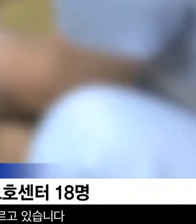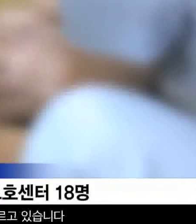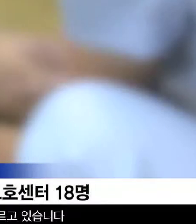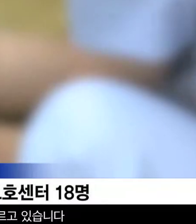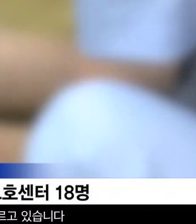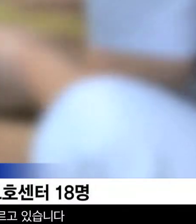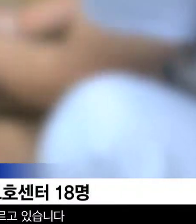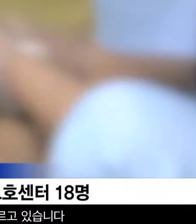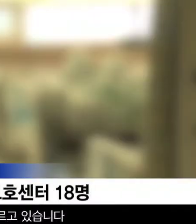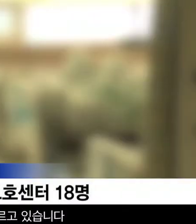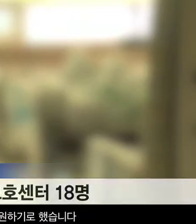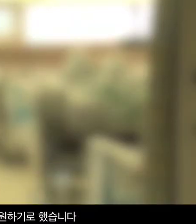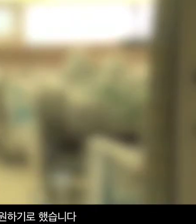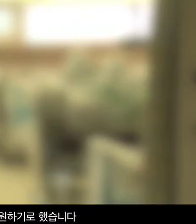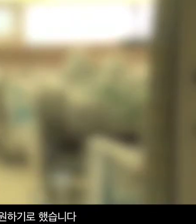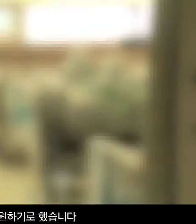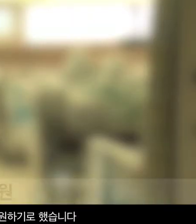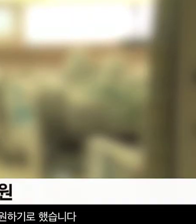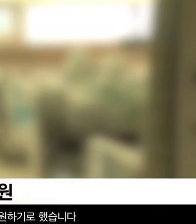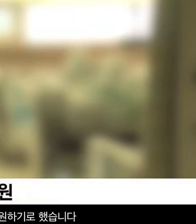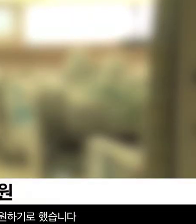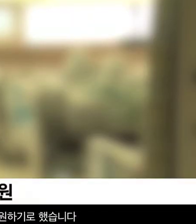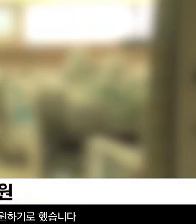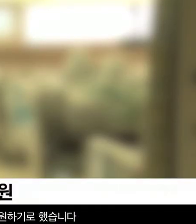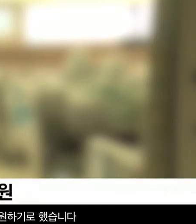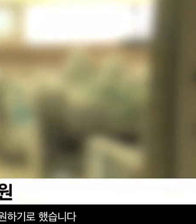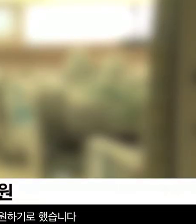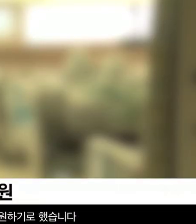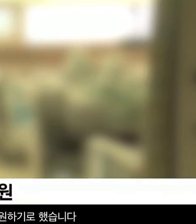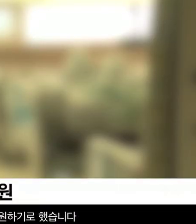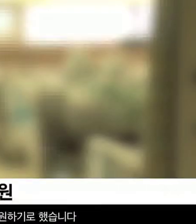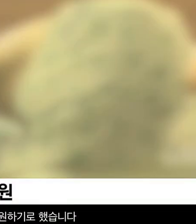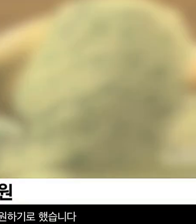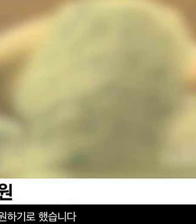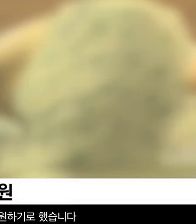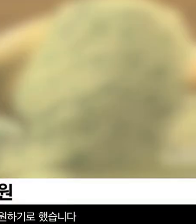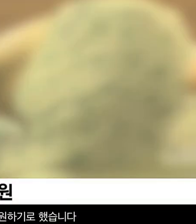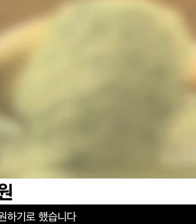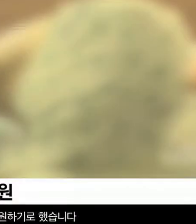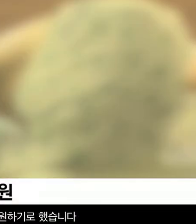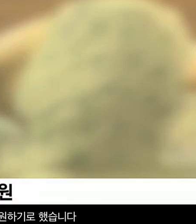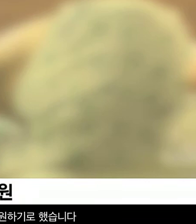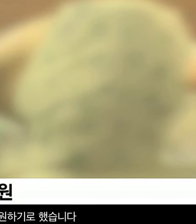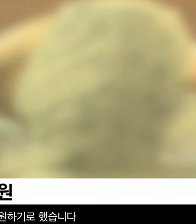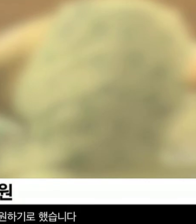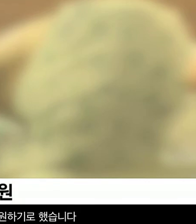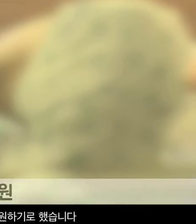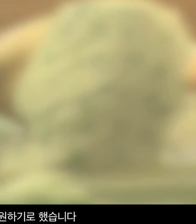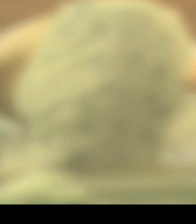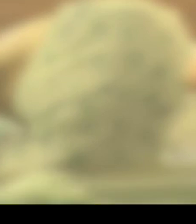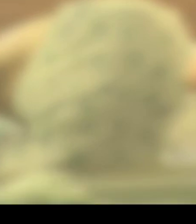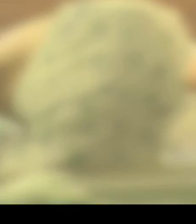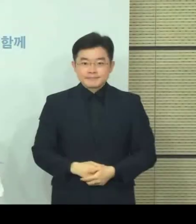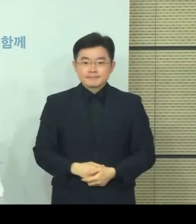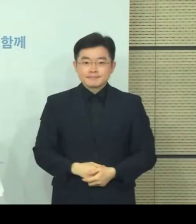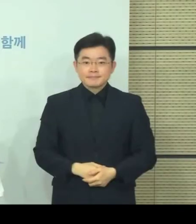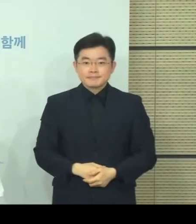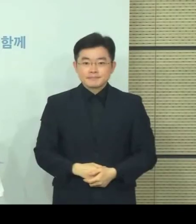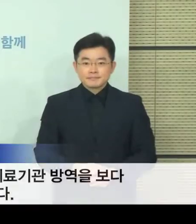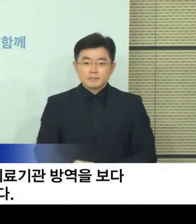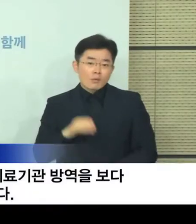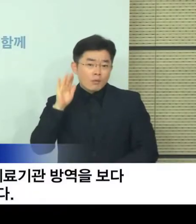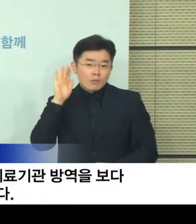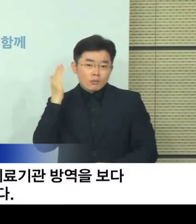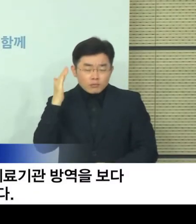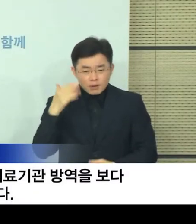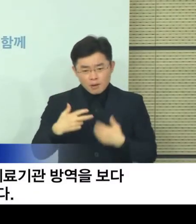사례도 잇따르고 있습니다. 정부는 병원 입원 환자에 대해선 진단검사 비용을 지원하기로 했습니다.